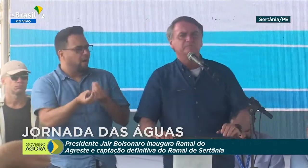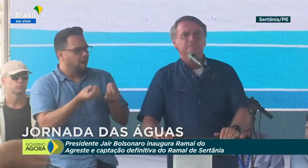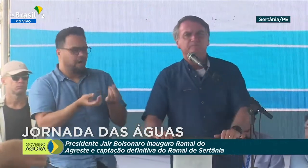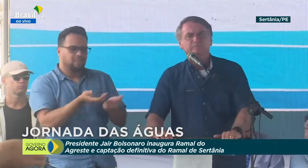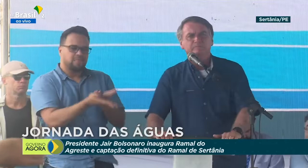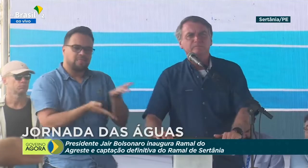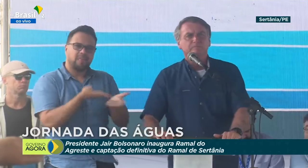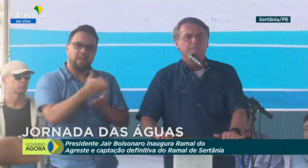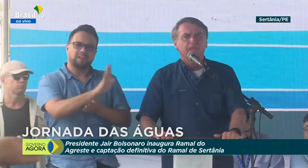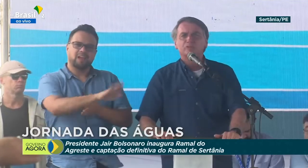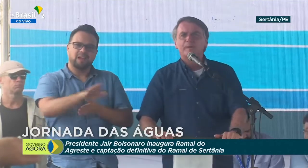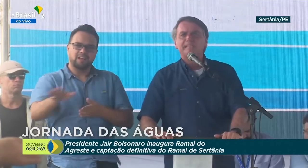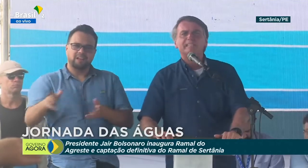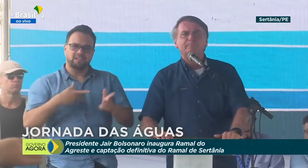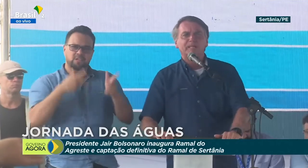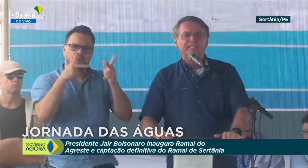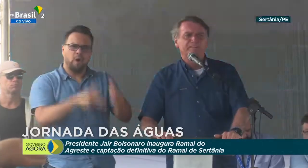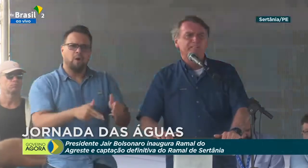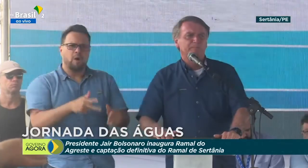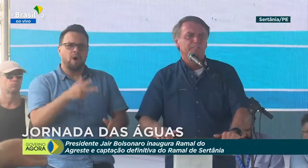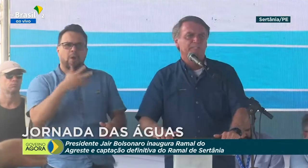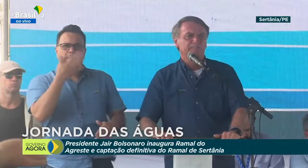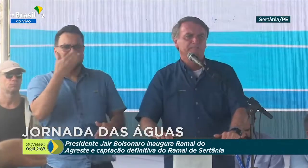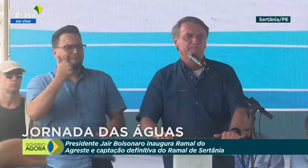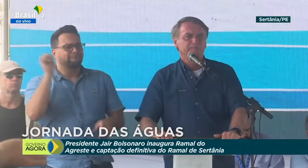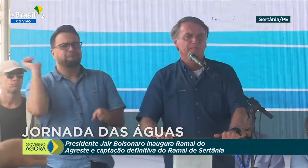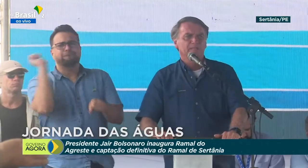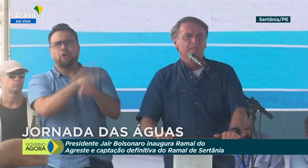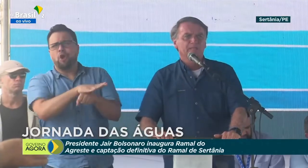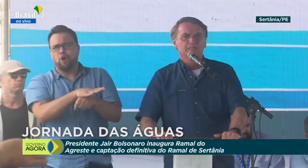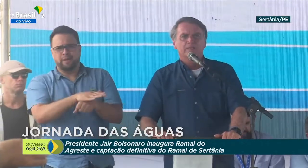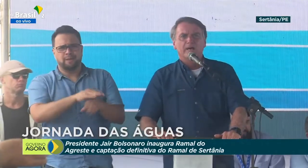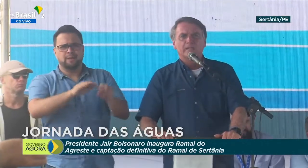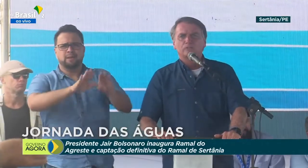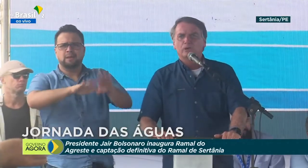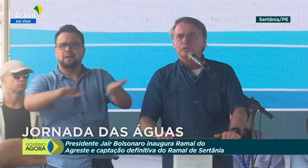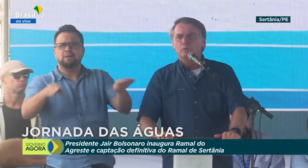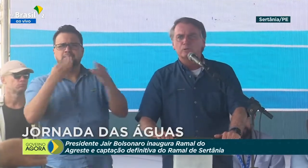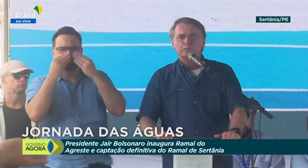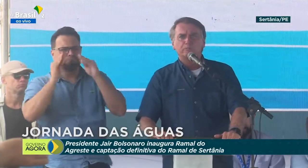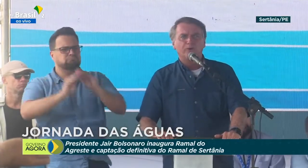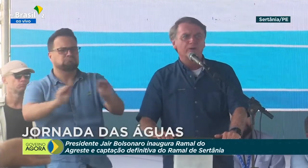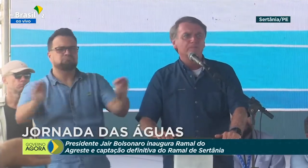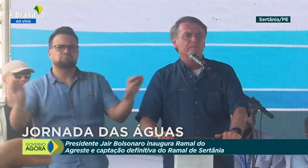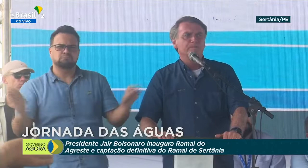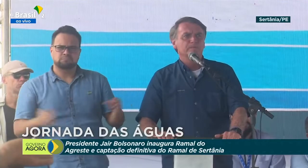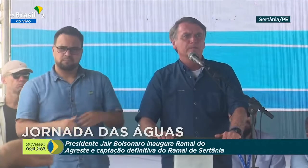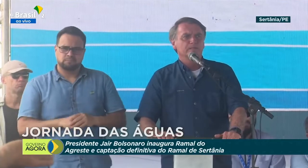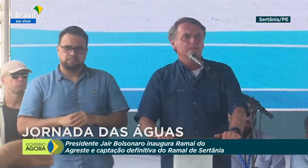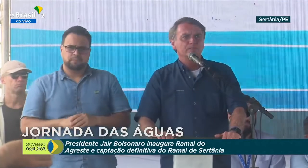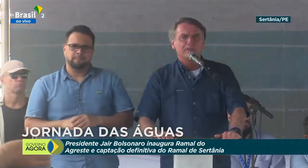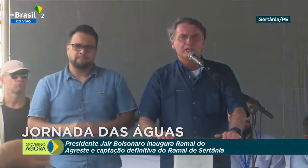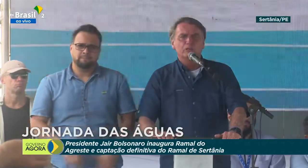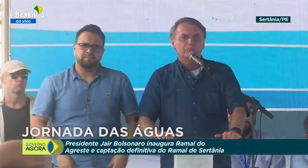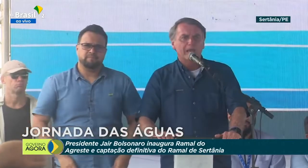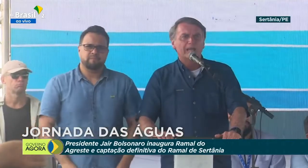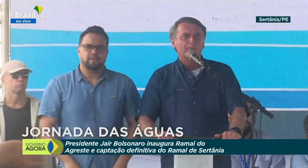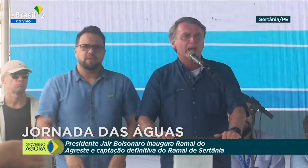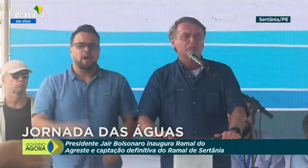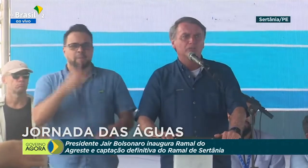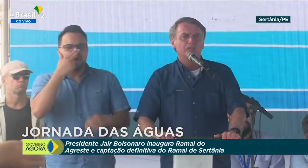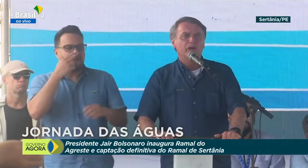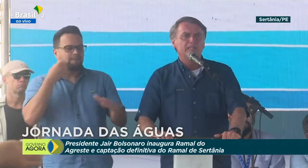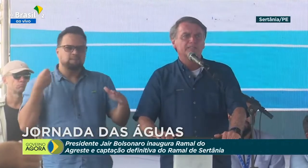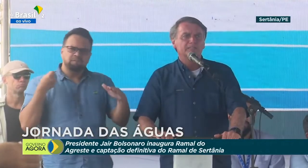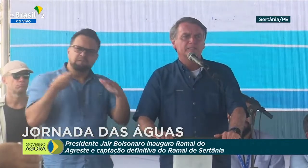aqui, eram os mais desprezíveis possíveis. A todo custo foram enfiando goela